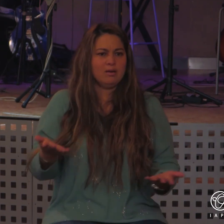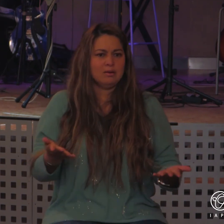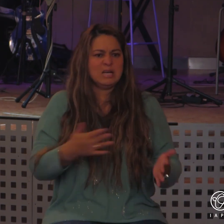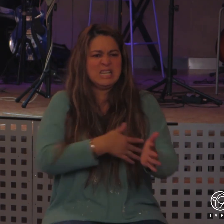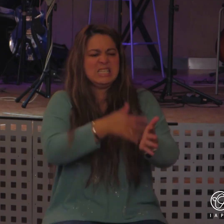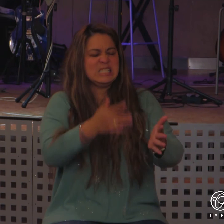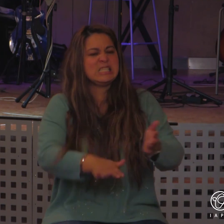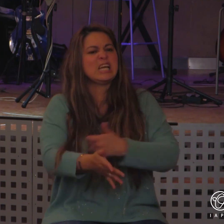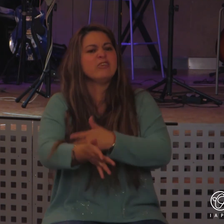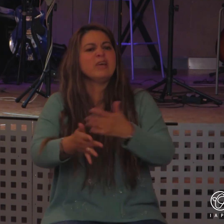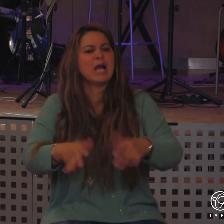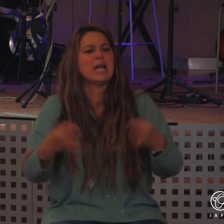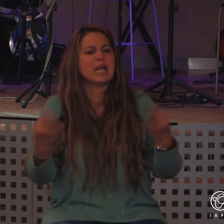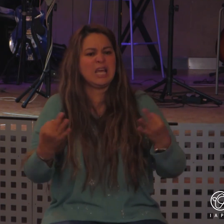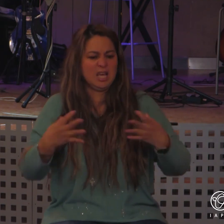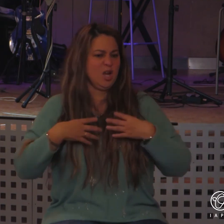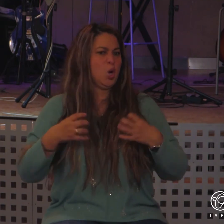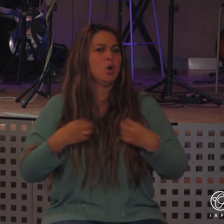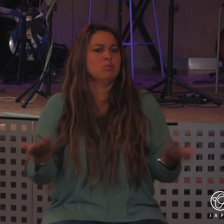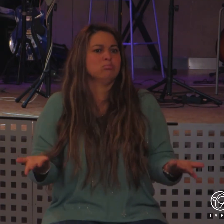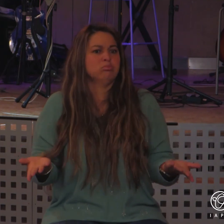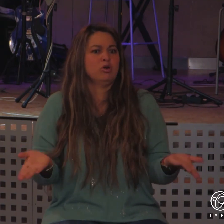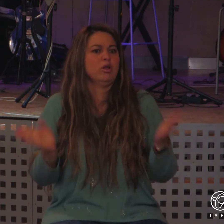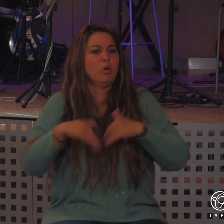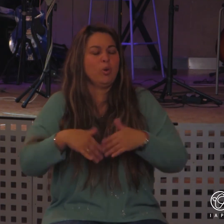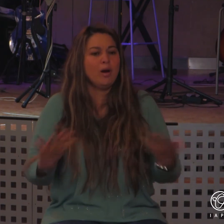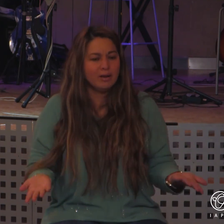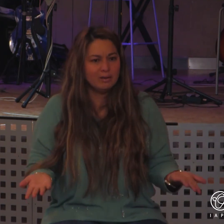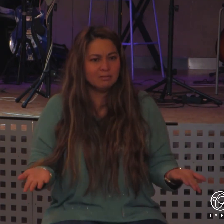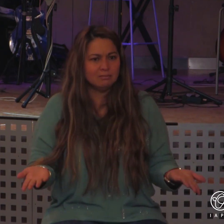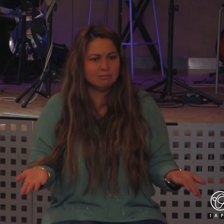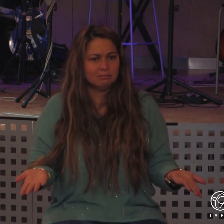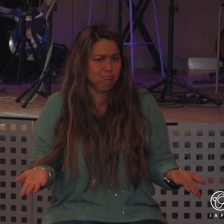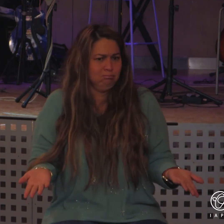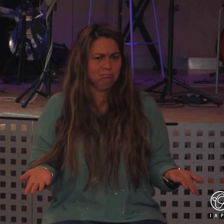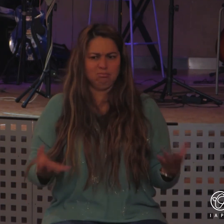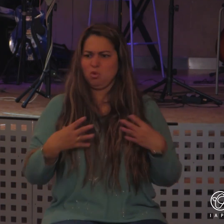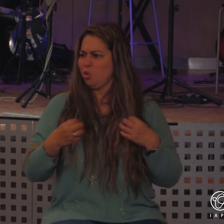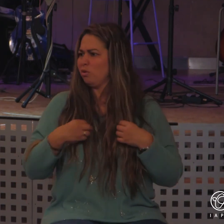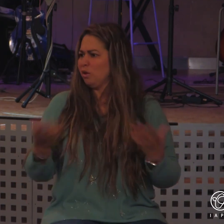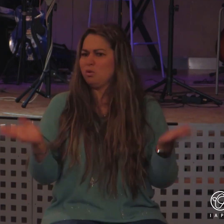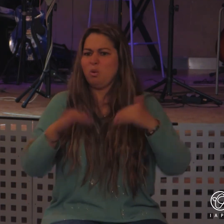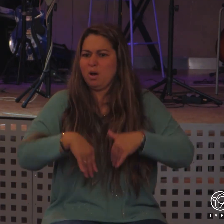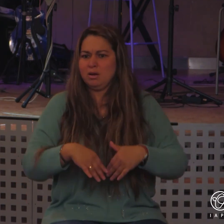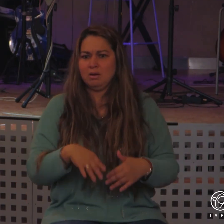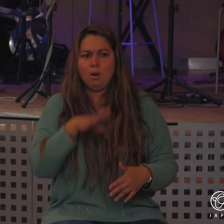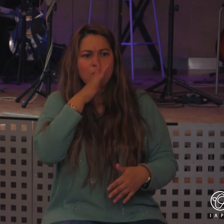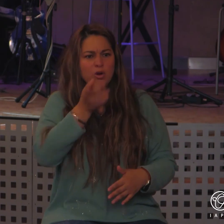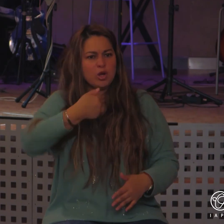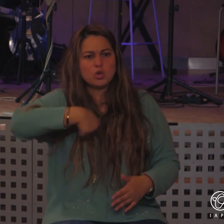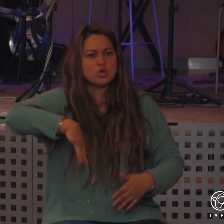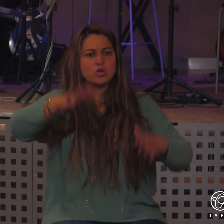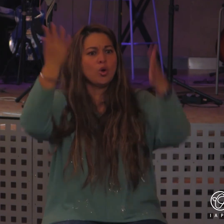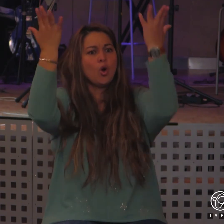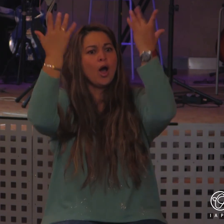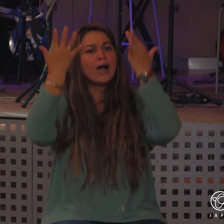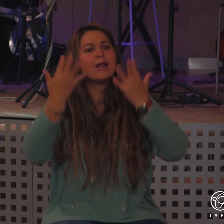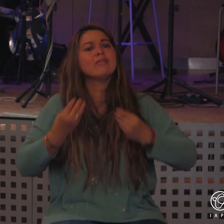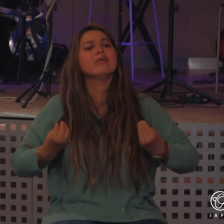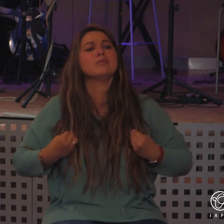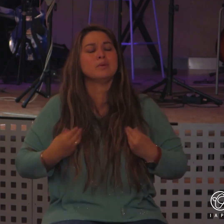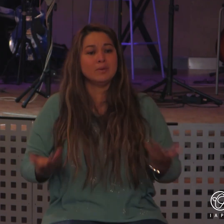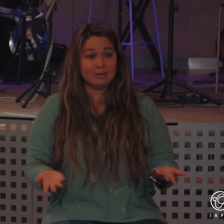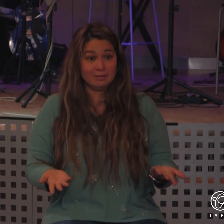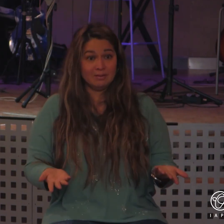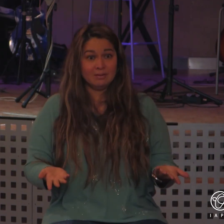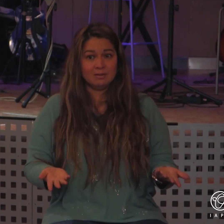dice. Este no es tiempo, no estamos en tiempos de ley. Este no es tiempo de sacrificar corderos. Este no es tiempo de sacrificar hermanos